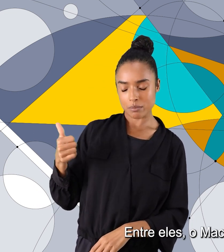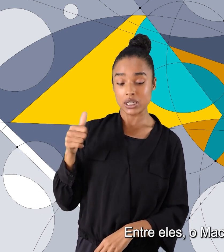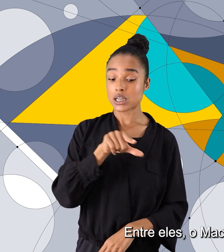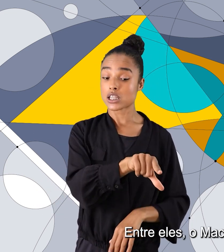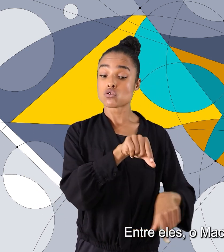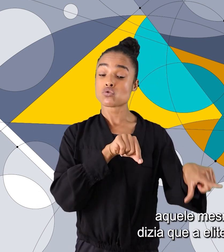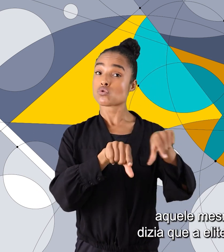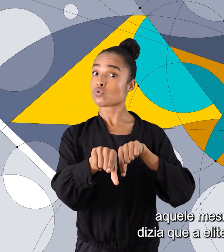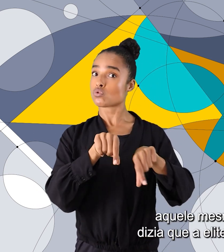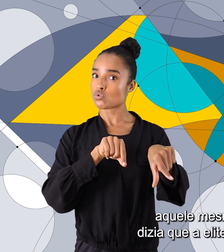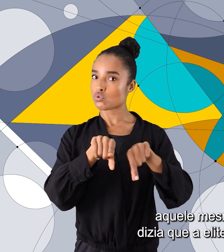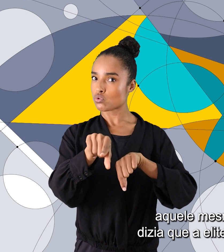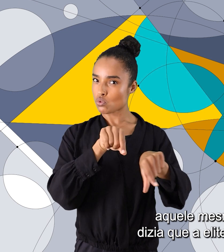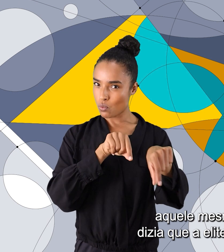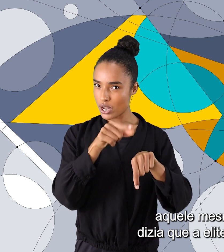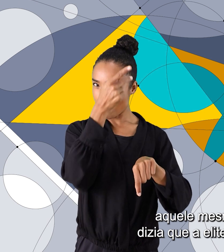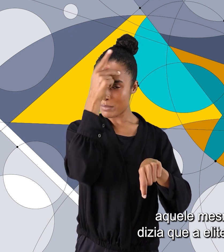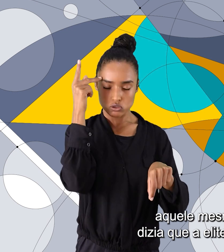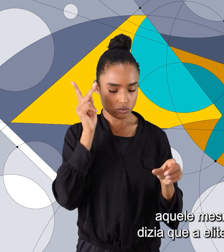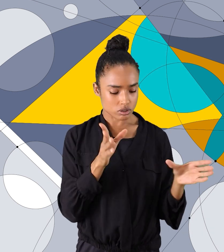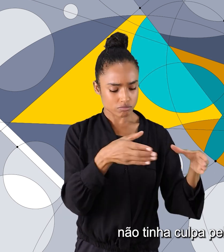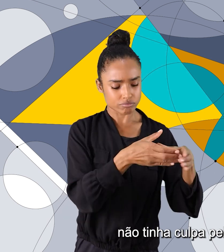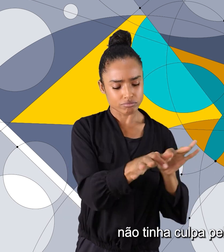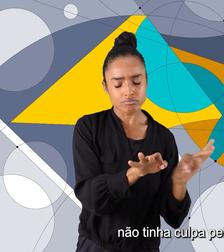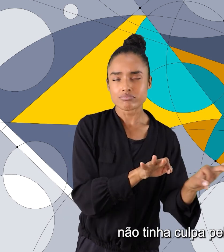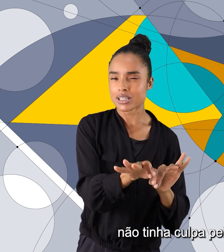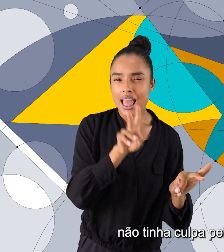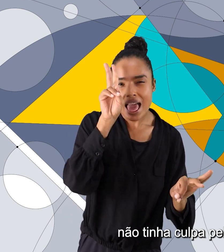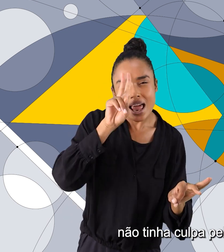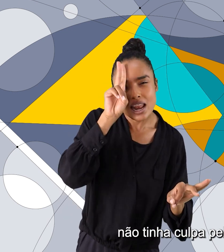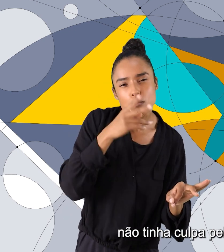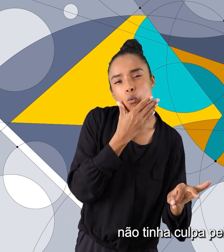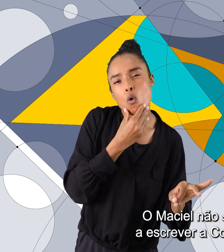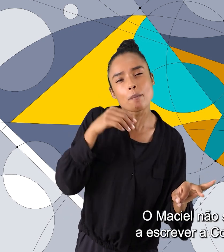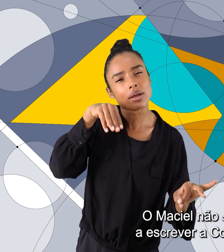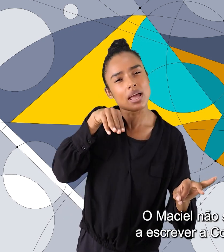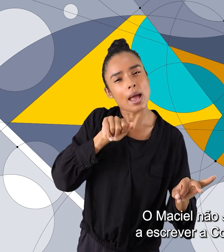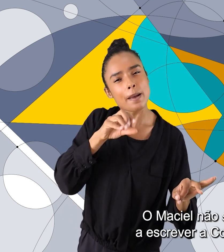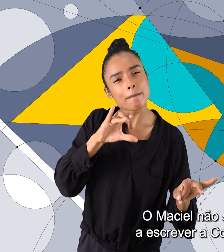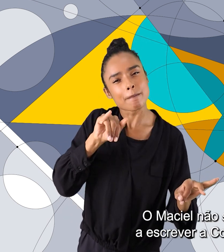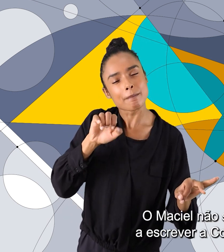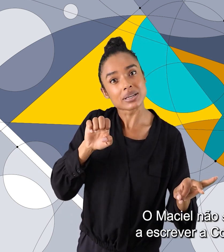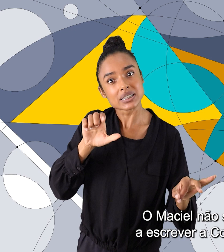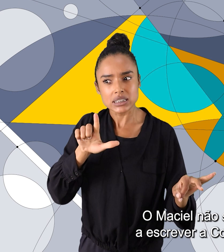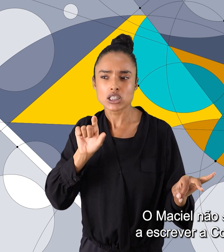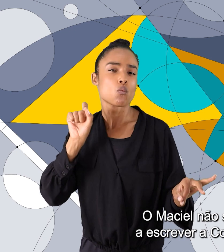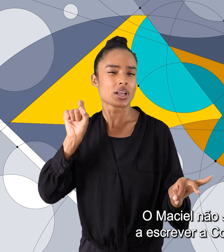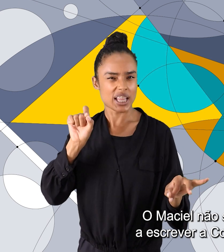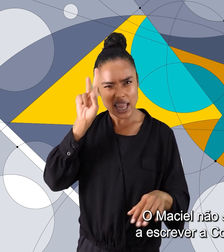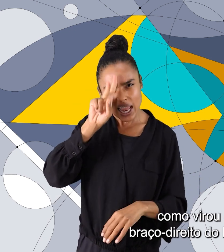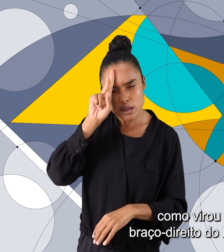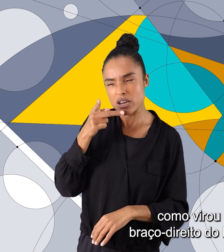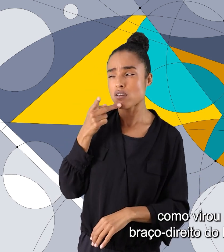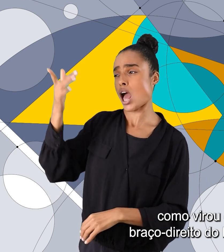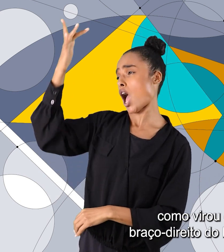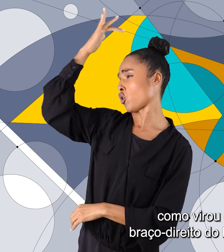o Maciel da Costa, aquele mesmo que dizia que a elite brasileira não tinha culpa pela escravidão. O Maciel não só ajudou a escrever a Constituição,